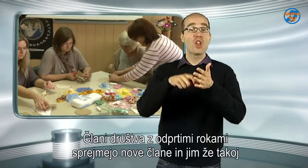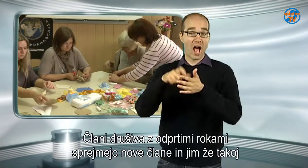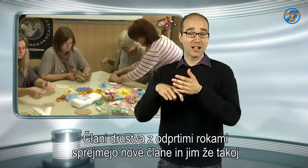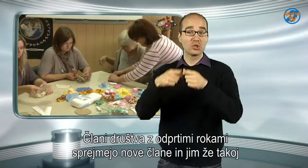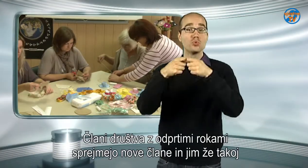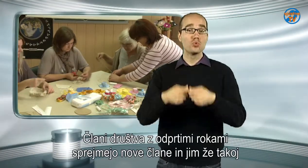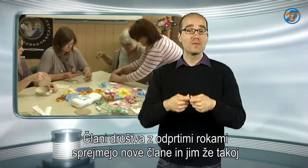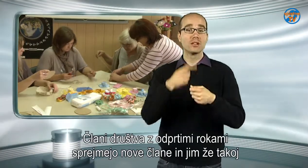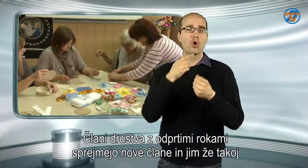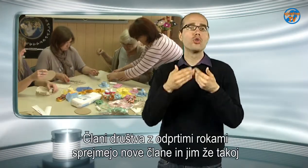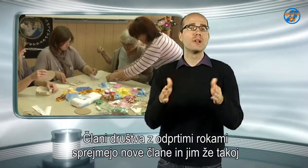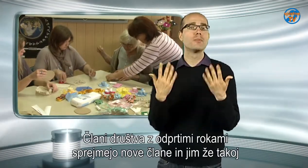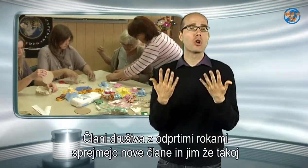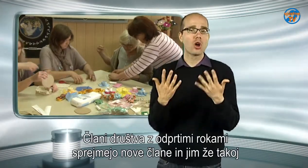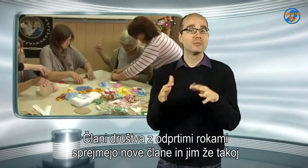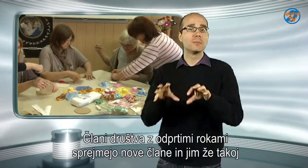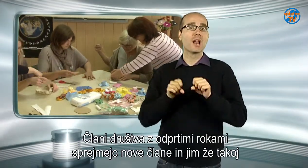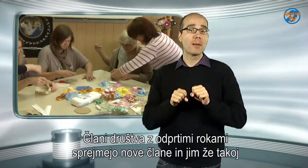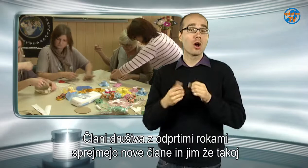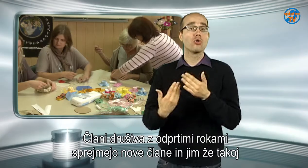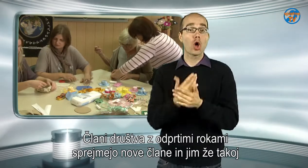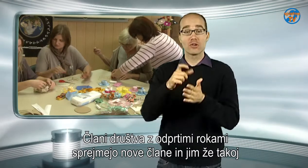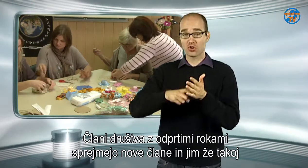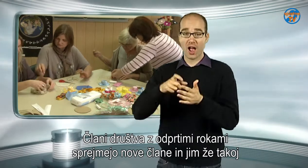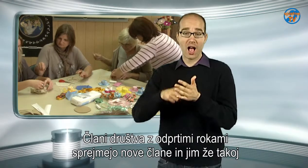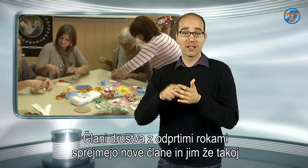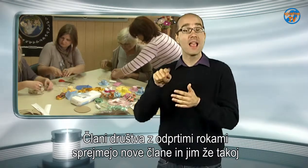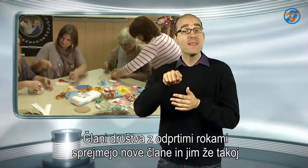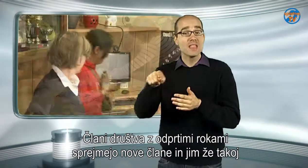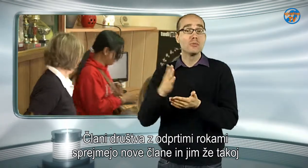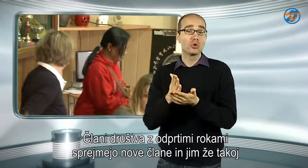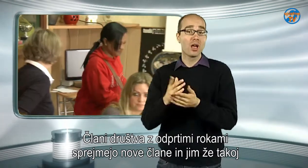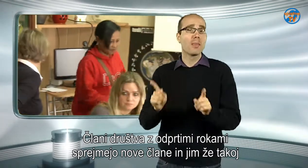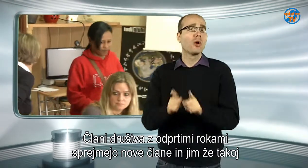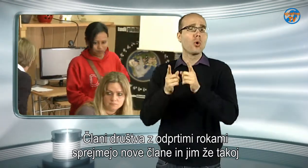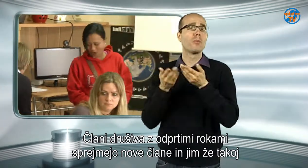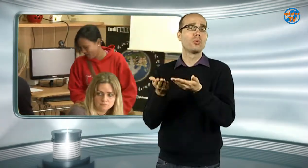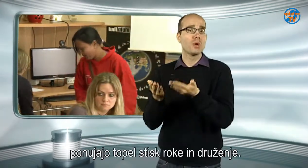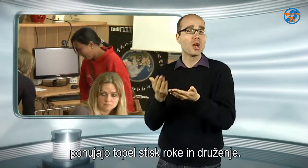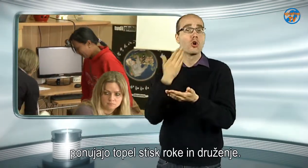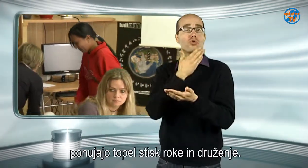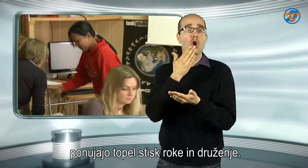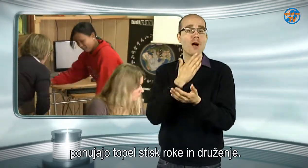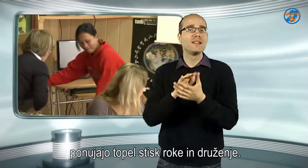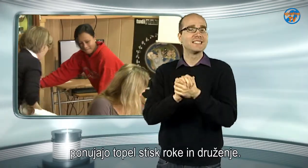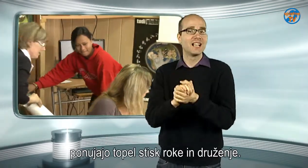Člani društva z odprtimi rokami sprejmejo nove člane in jim že takoj ponujajo topel stisk roke in druženje.